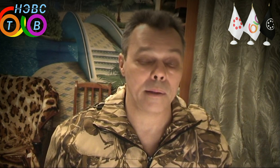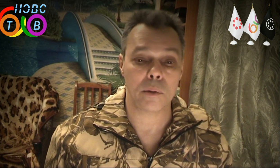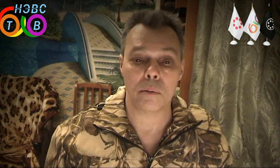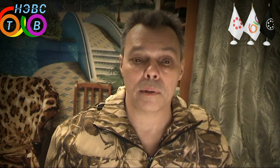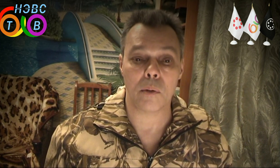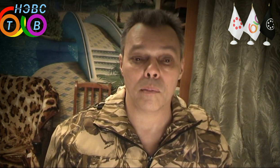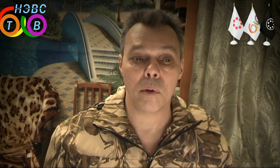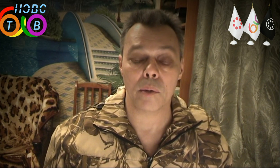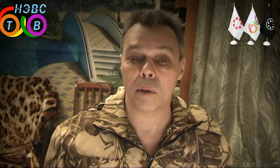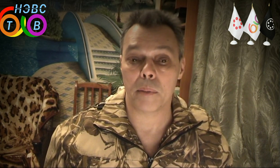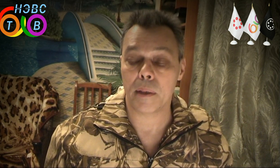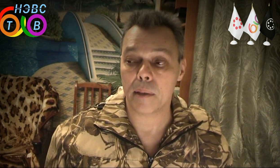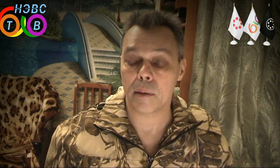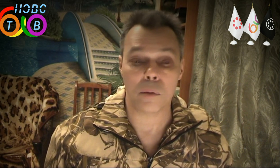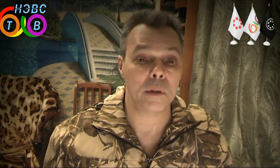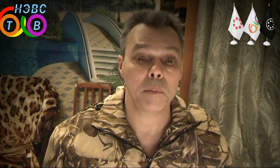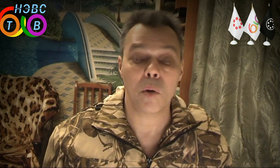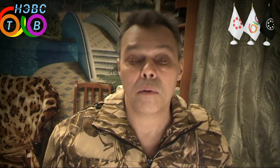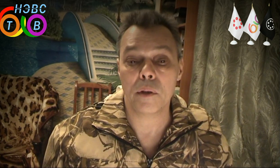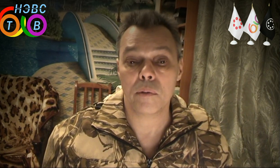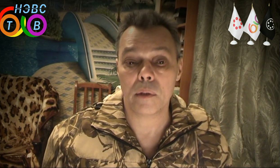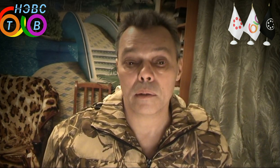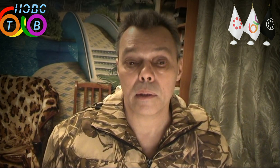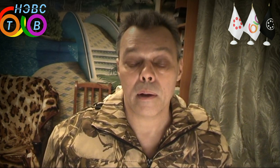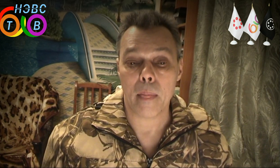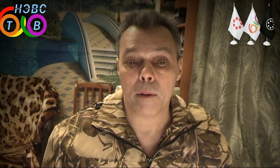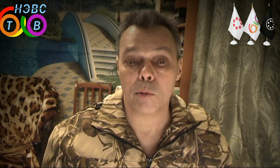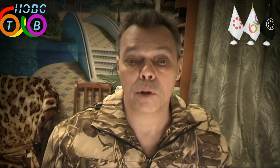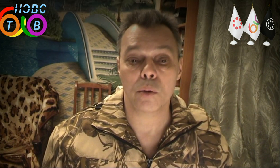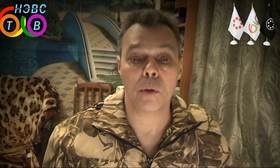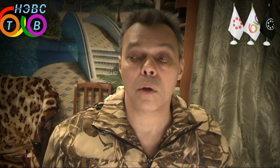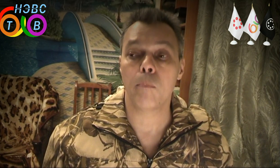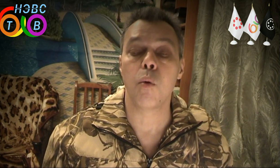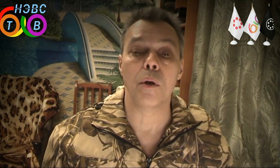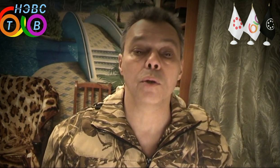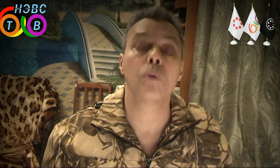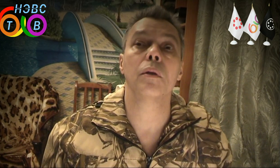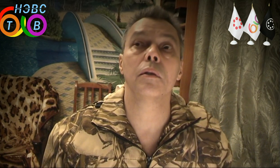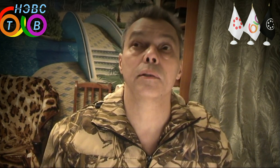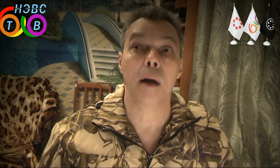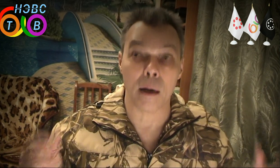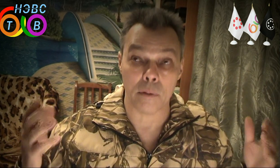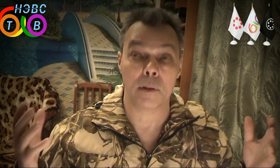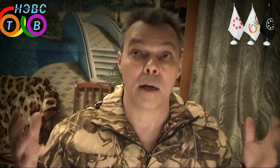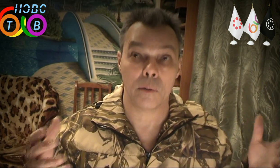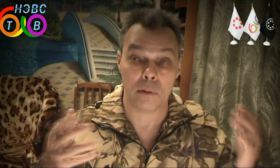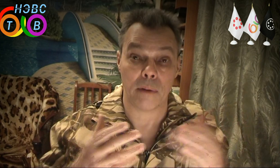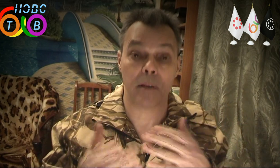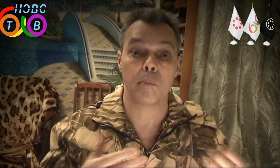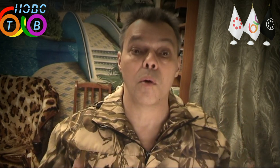что вот никакой боли, а только приятно, то здесь плохого ничего нет. Потому что что такое боль, что такое страх? Ведь страх он связан с болью,